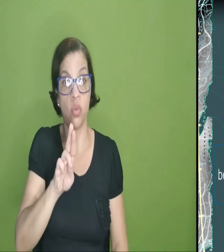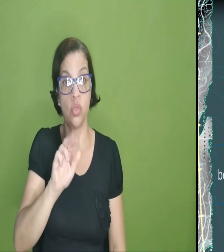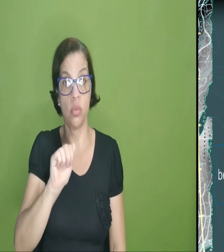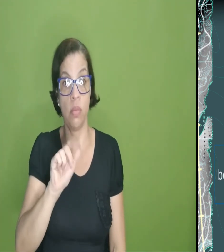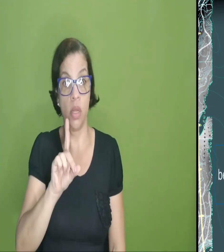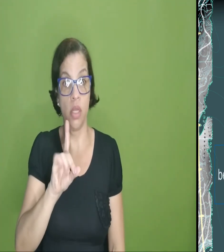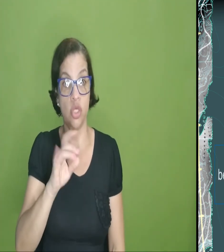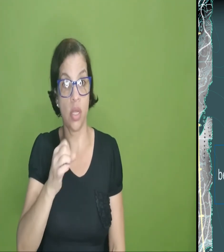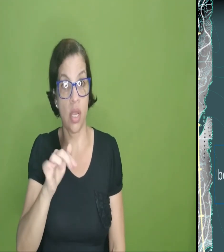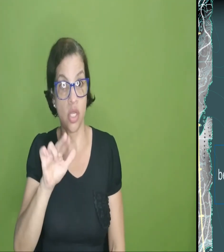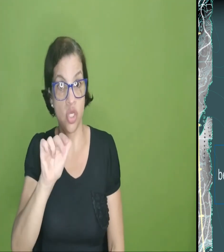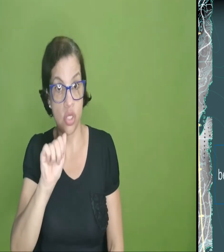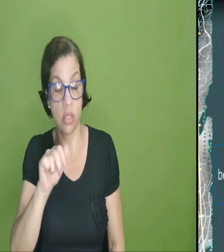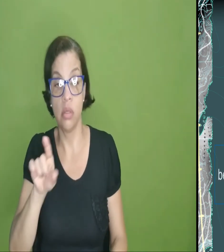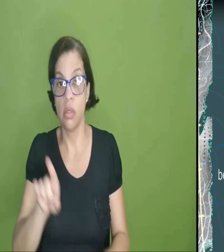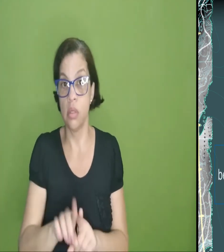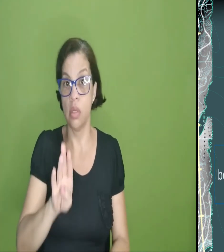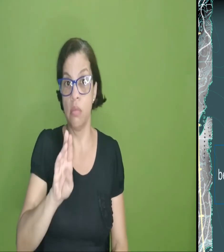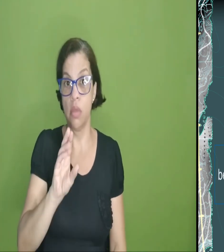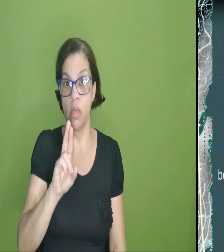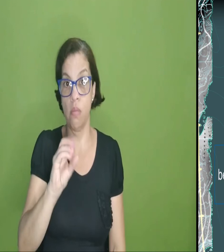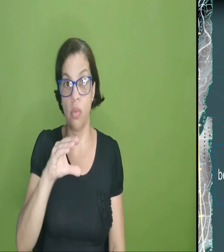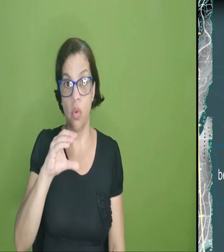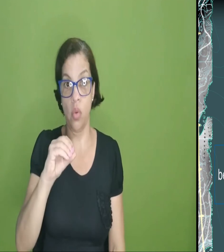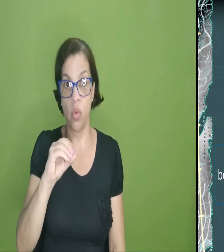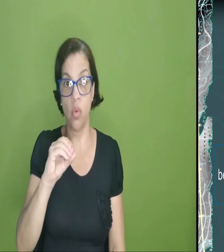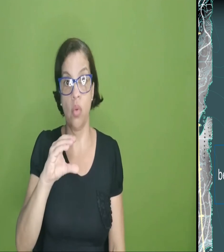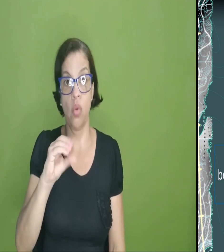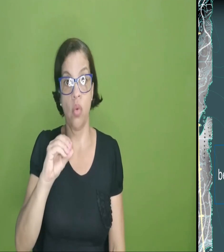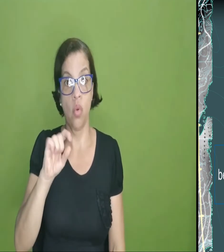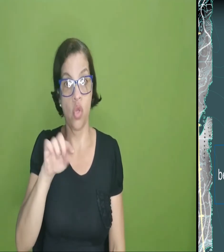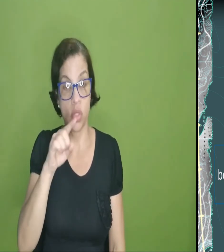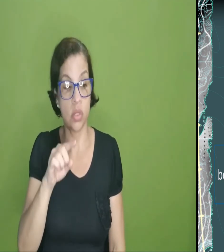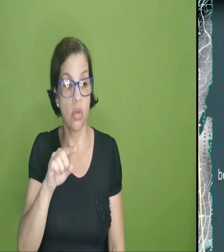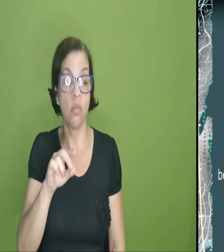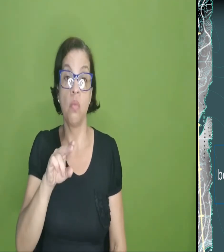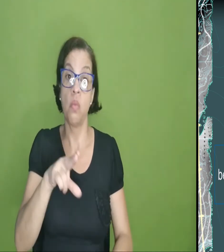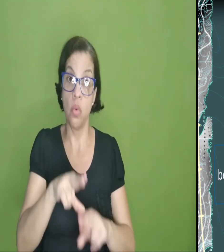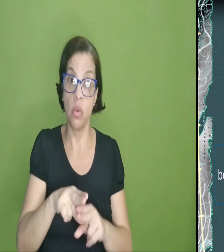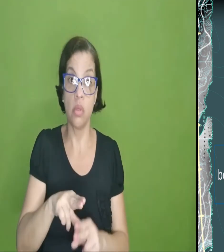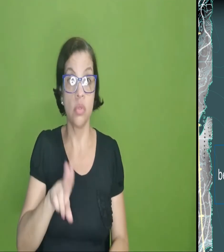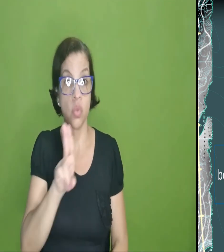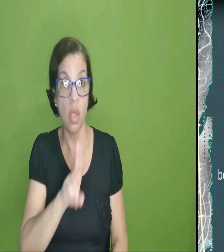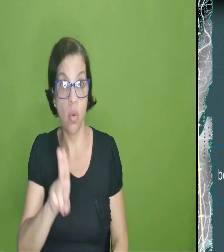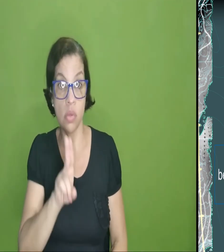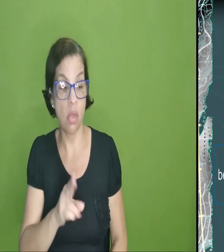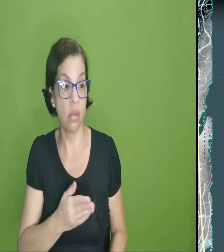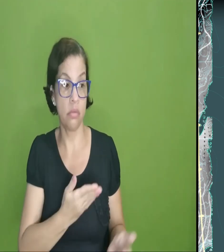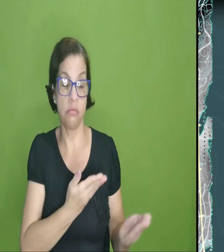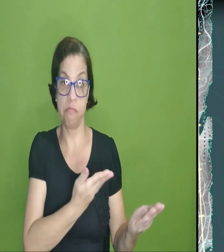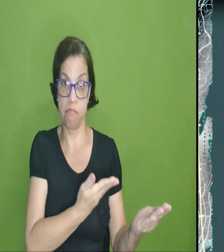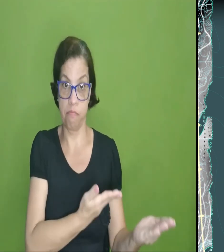mas apresentam uma doença vascular periférica, bradicardia ou disfunção contrátil cardíaca.